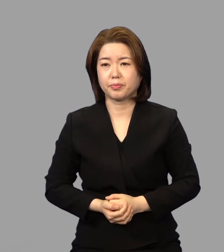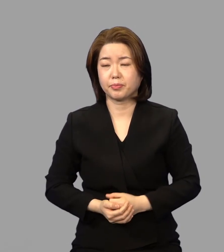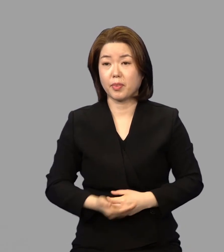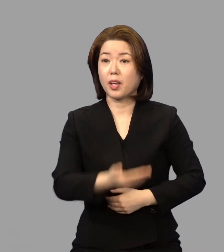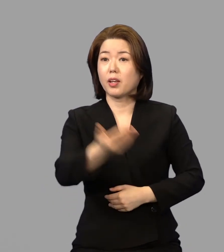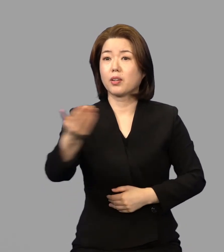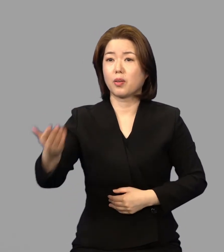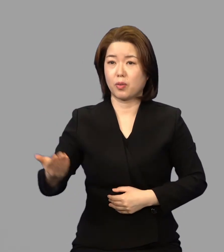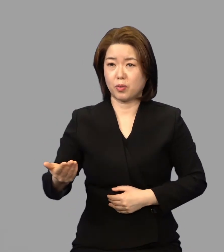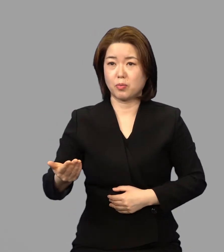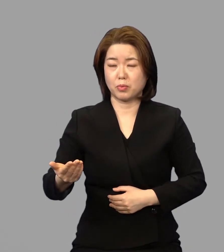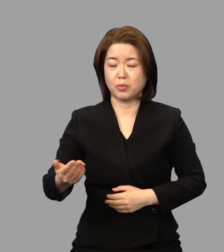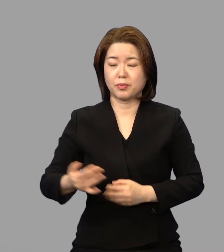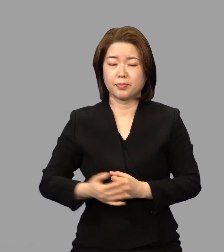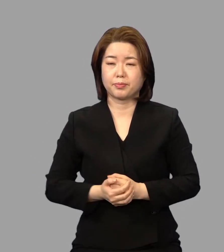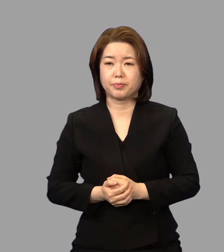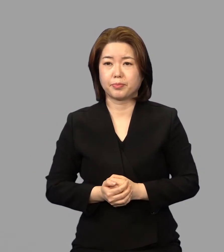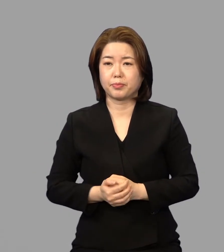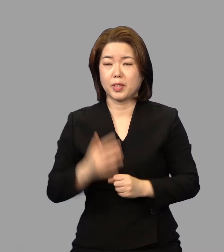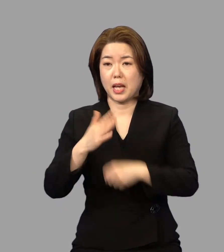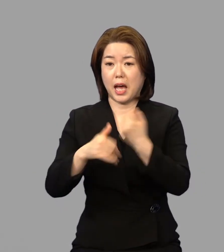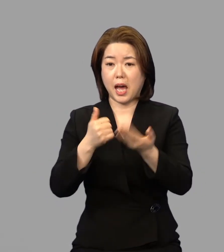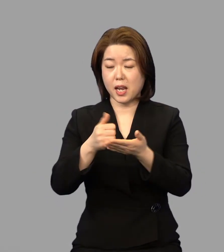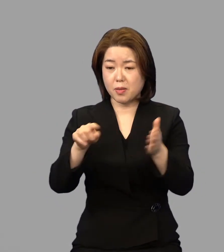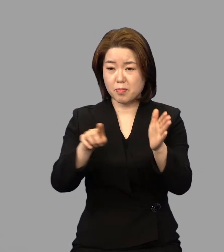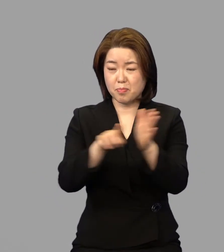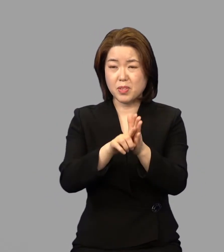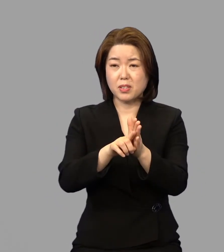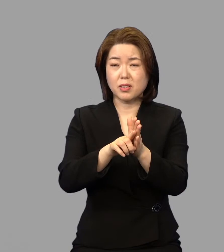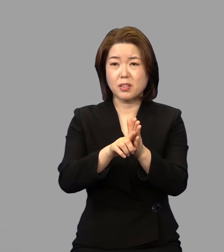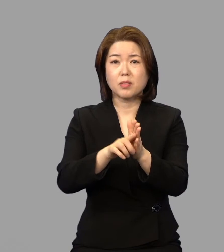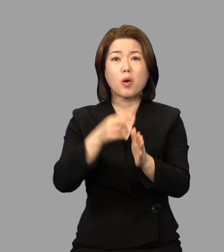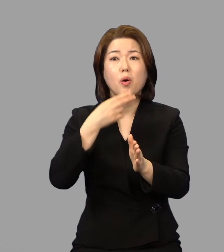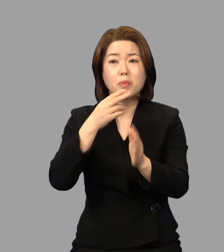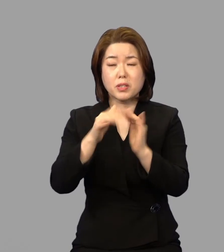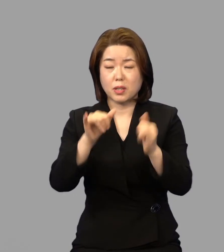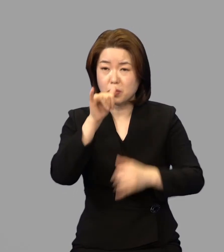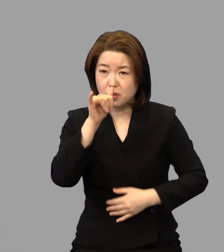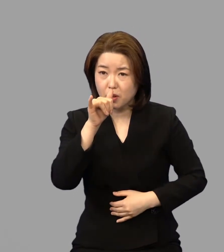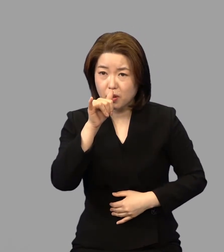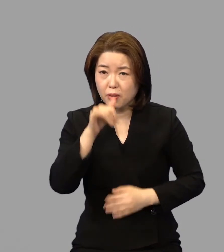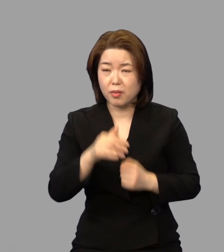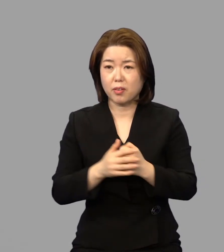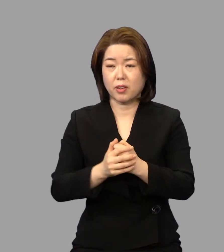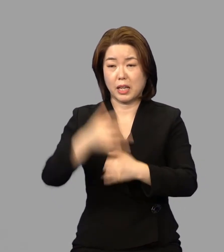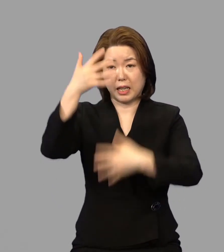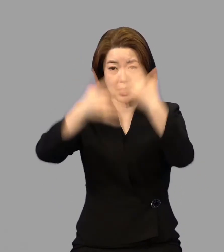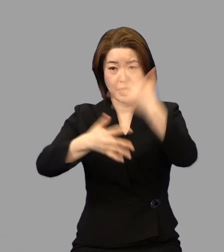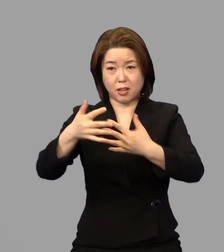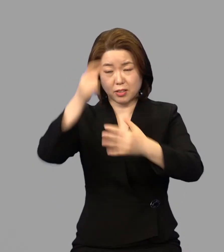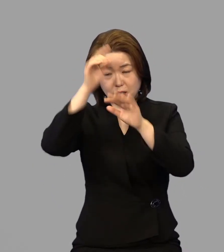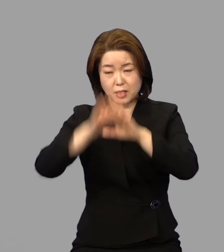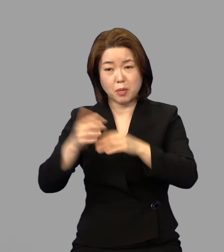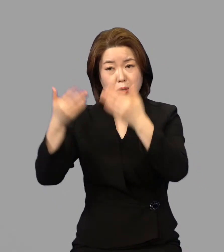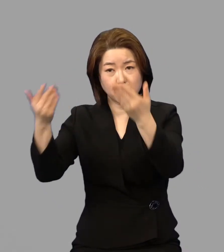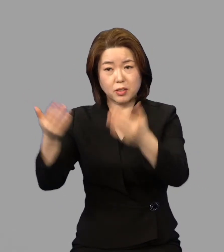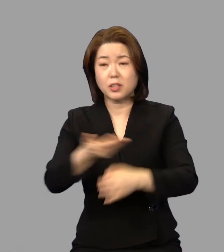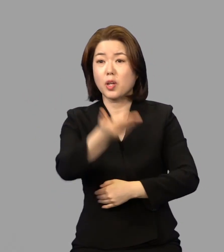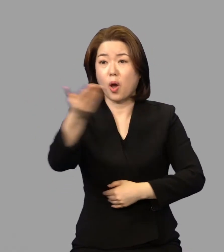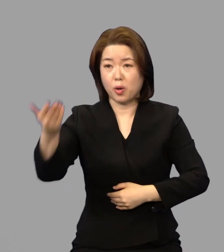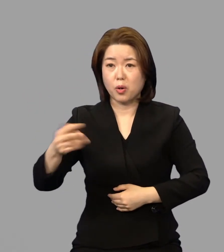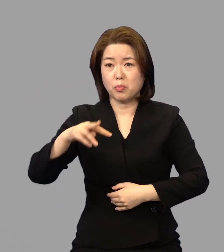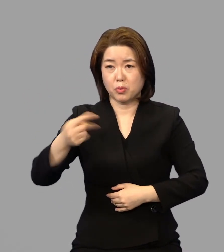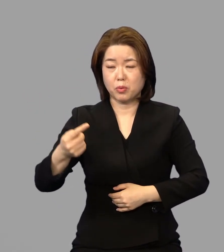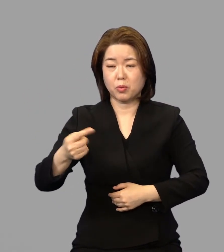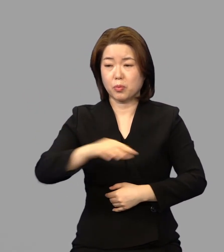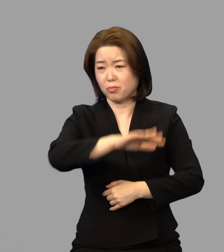여러분 중에 하나님 안 믿는 사람이 있겠습니까? 영상으로 예배를 드리는 분들도 다